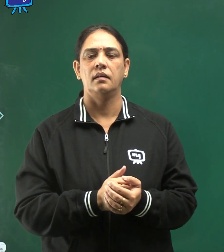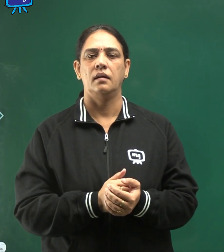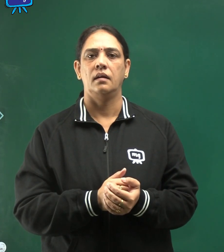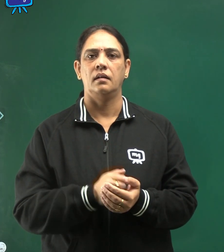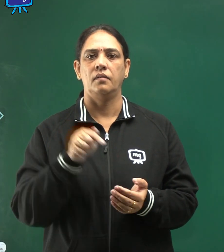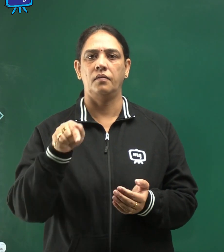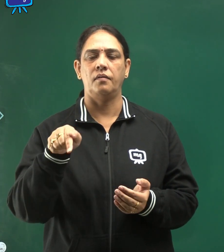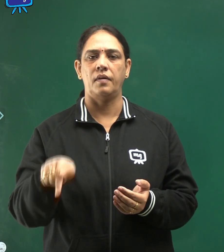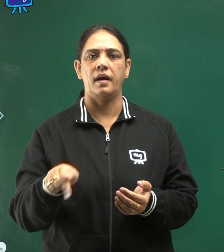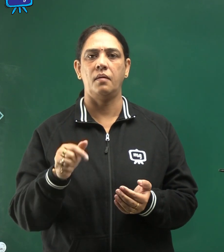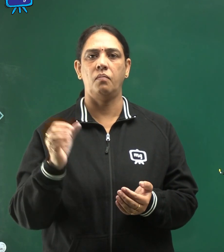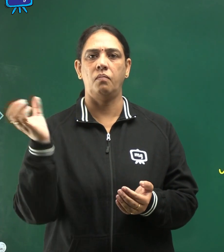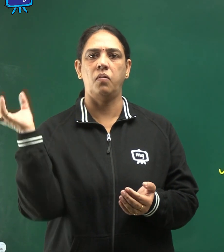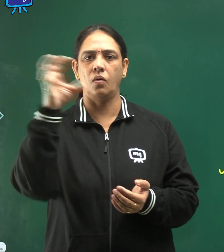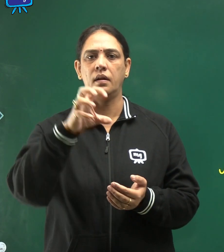वह गेंद